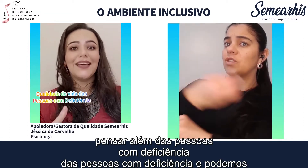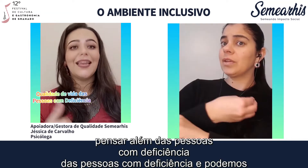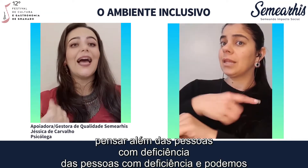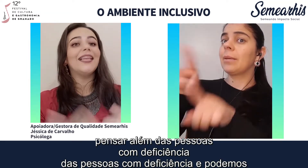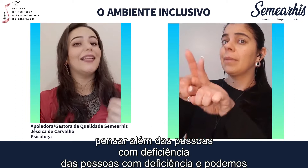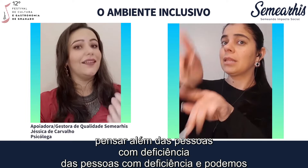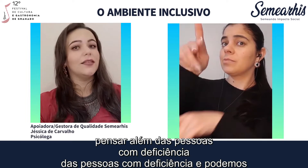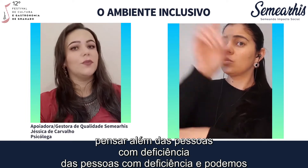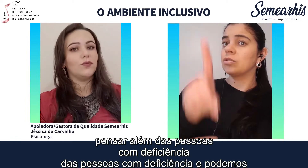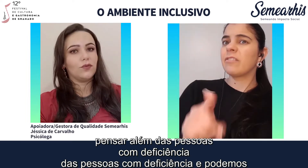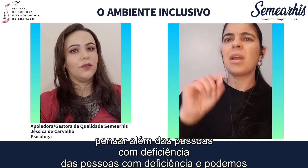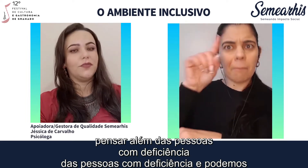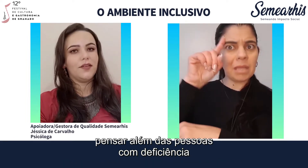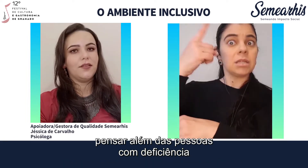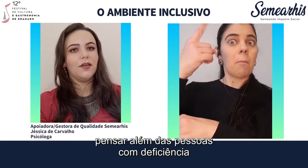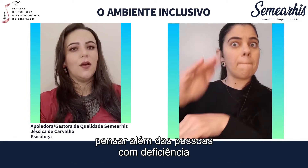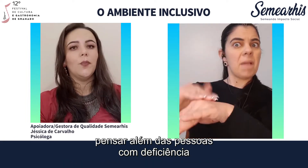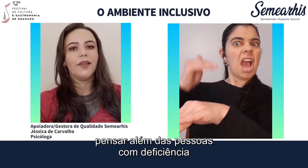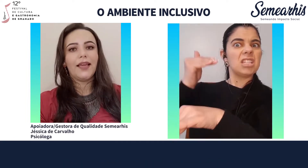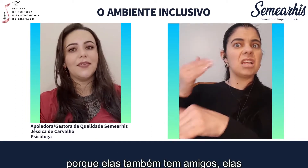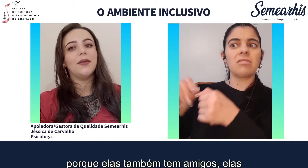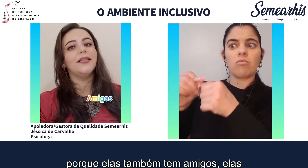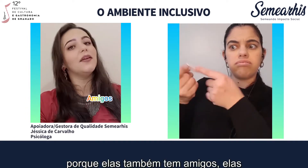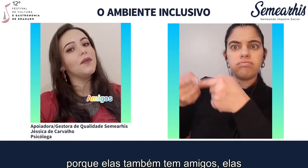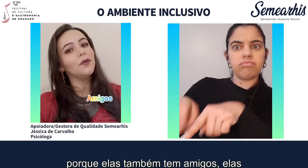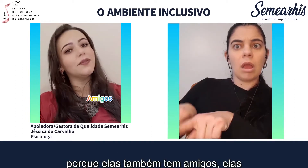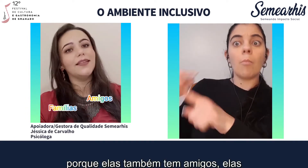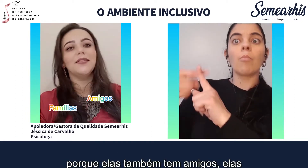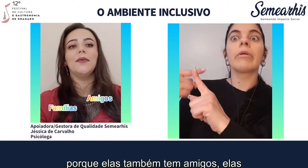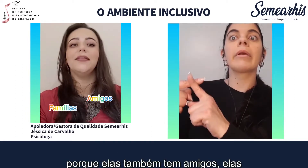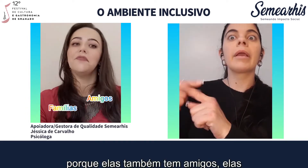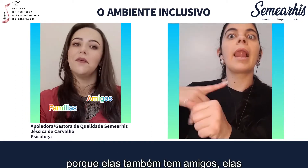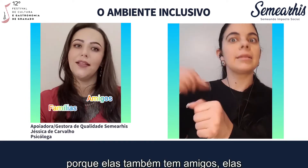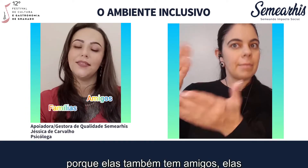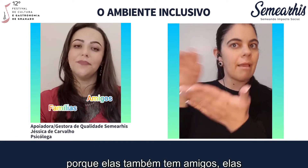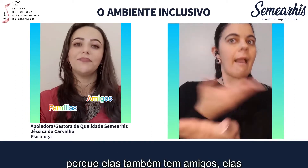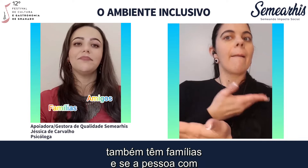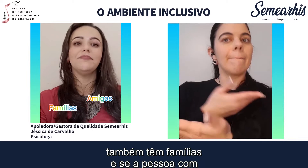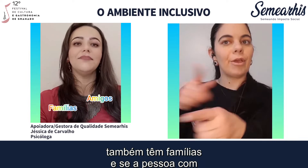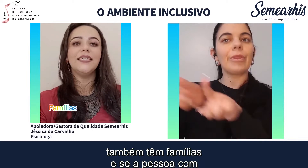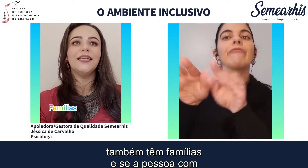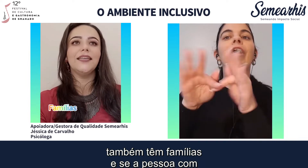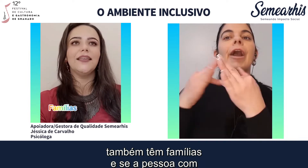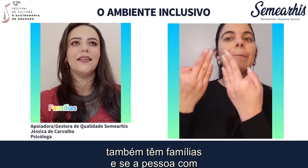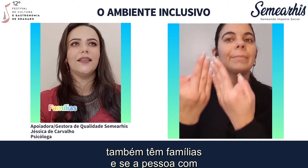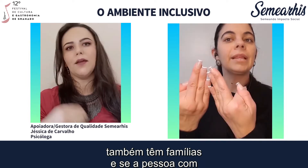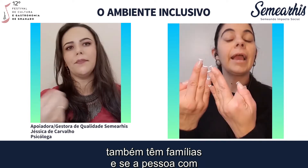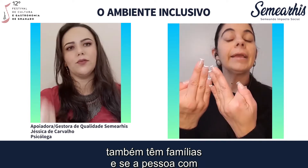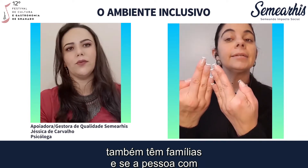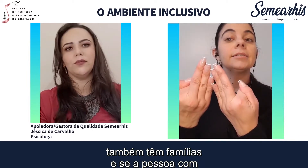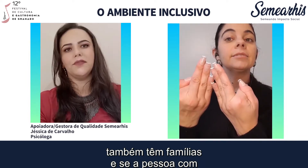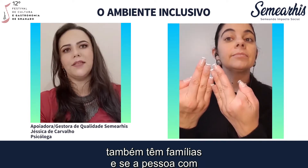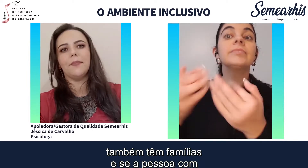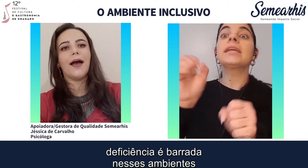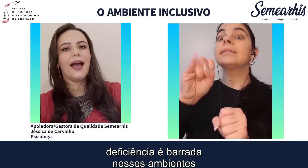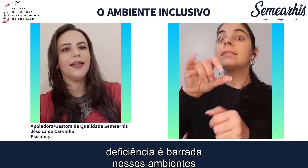podemos pensar além das pessoas com deficiência, porque elas também têm amigos, elas também têm famílias, e se a